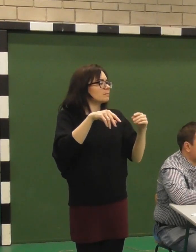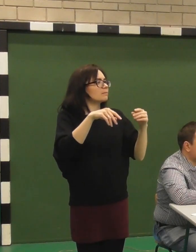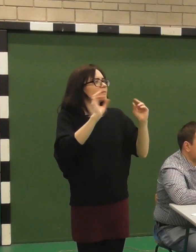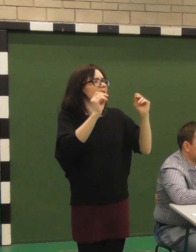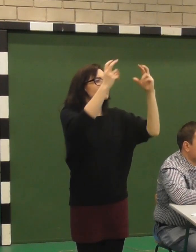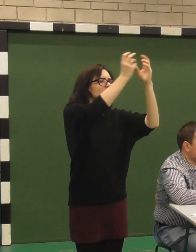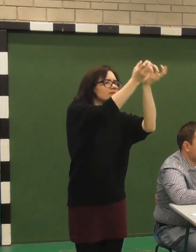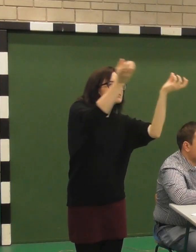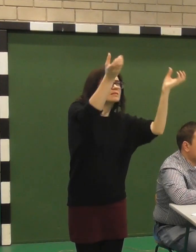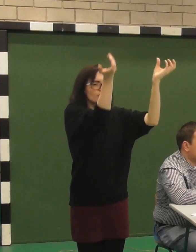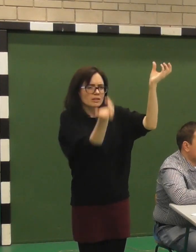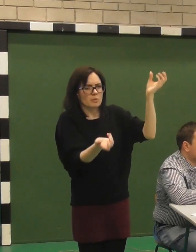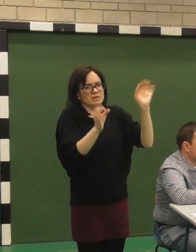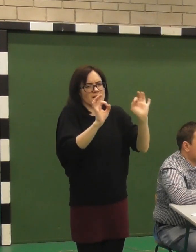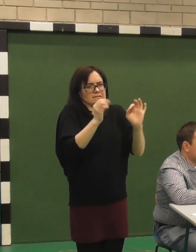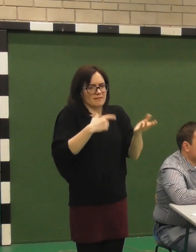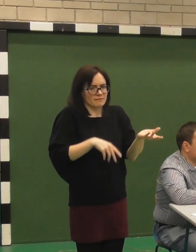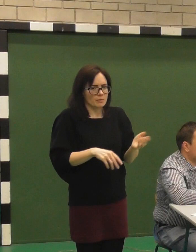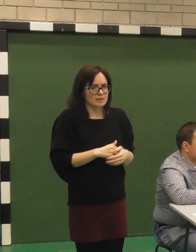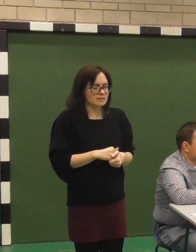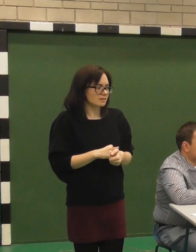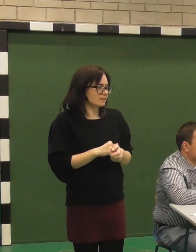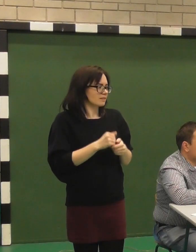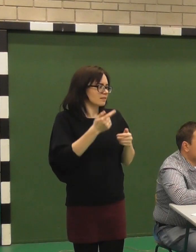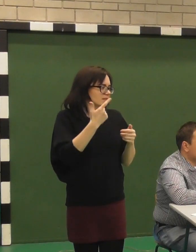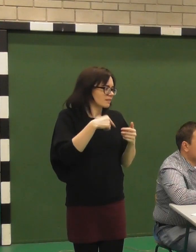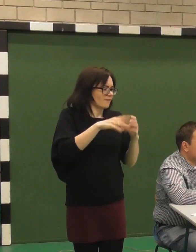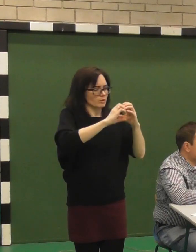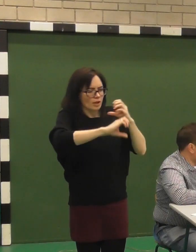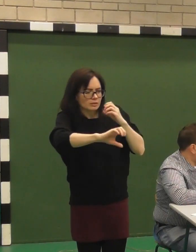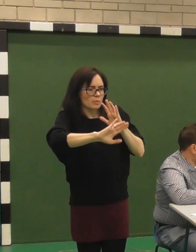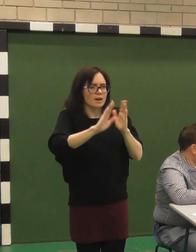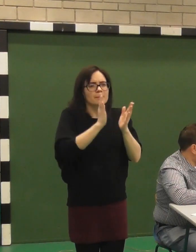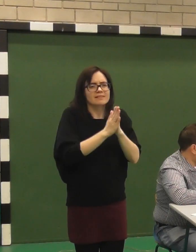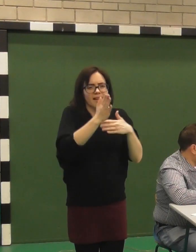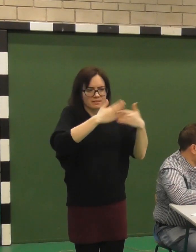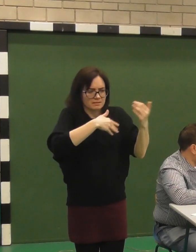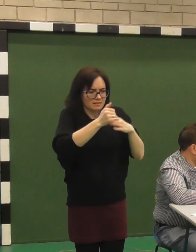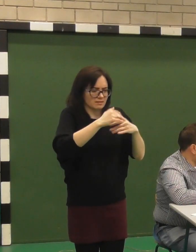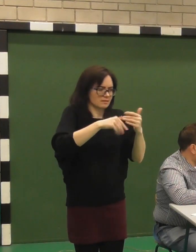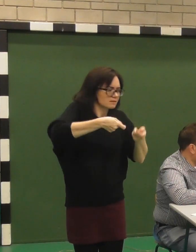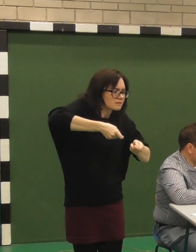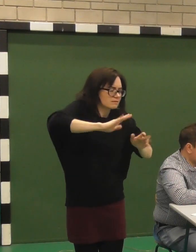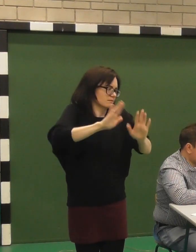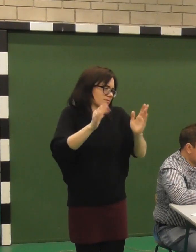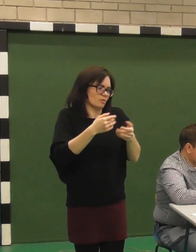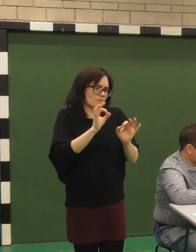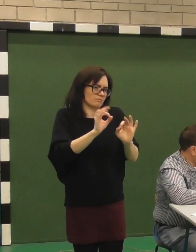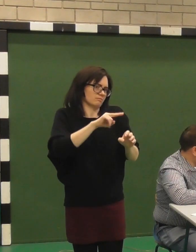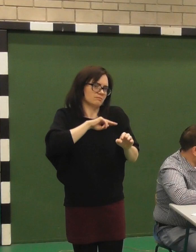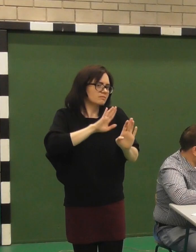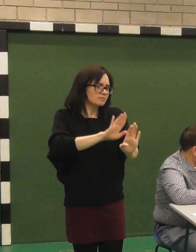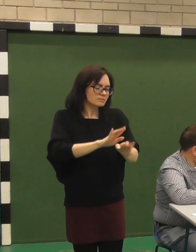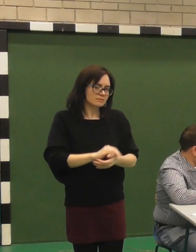kéntelenül csinálható, és nem volt csatornák, minden kézzel kellett csinálni. És